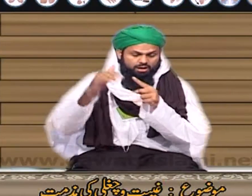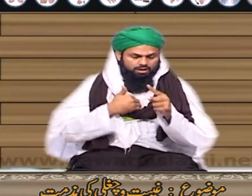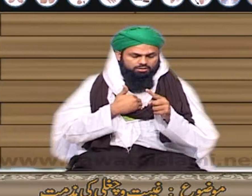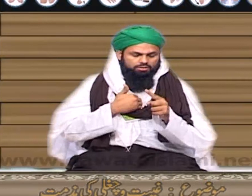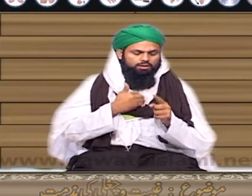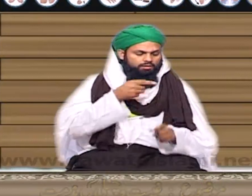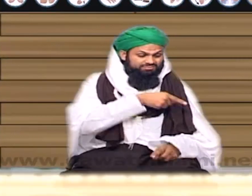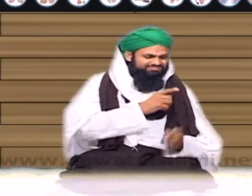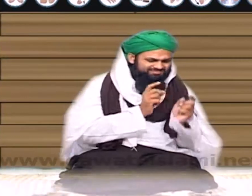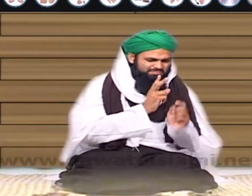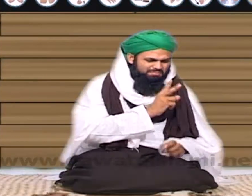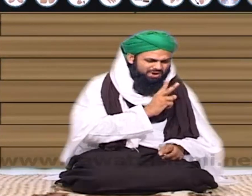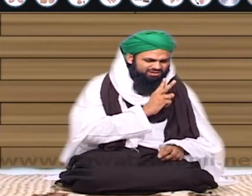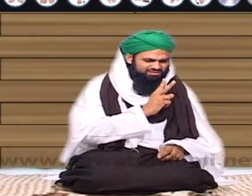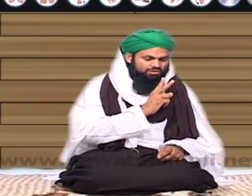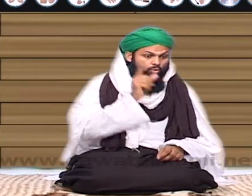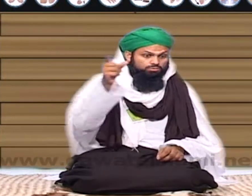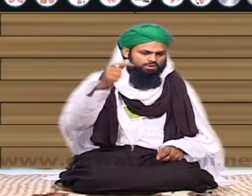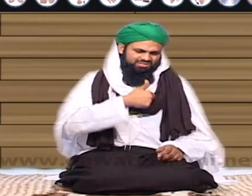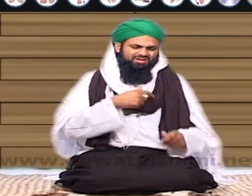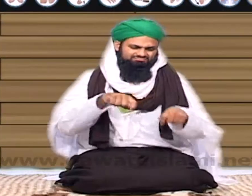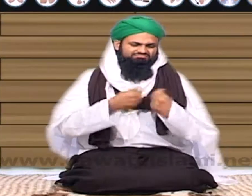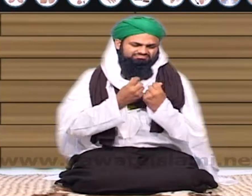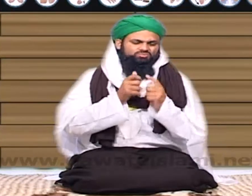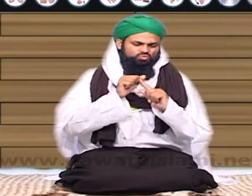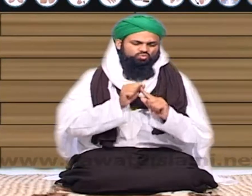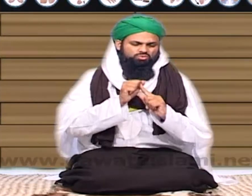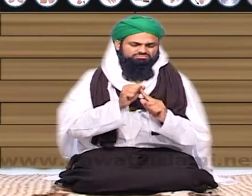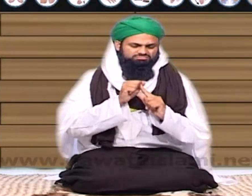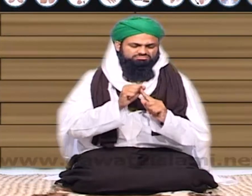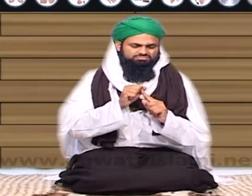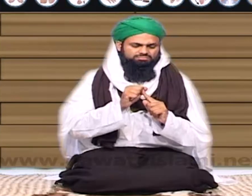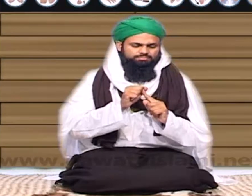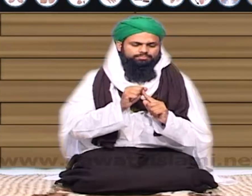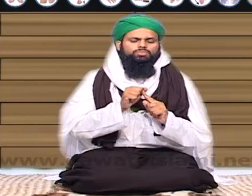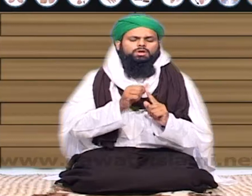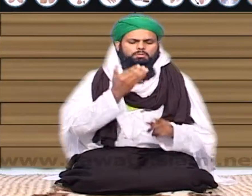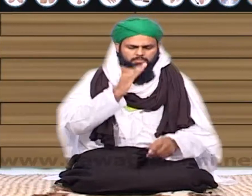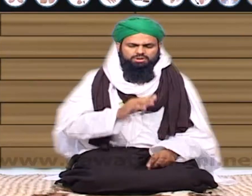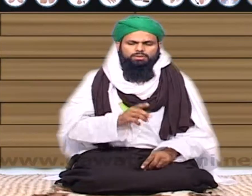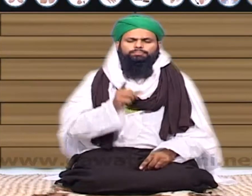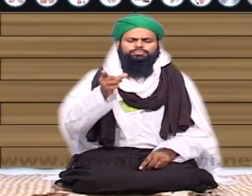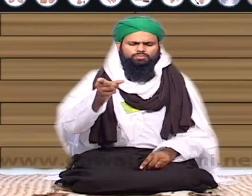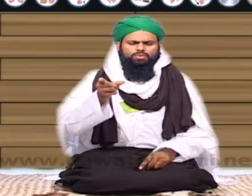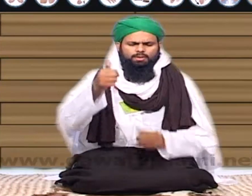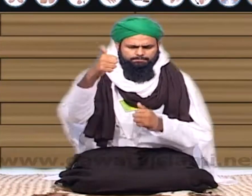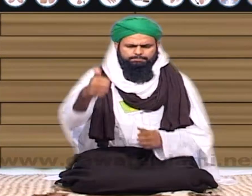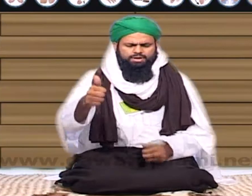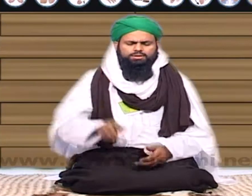اس کو اگر پیچھے سے ہم کہیں گے تو اس کا دل دکھے گا. یہ ہو سکتا ہے کہ بعض اوقات اگر سامنے سے کہا جائے تو اس کا